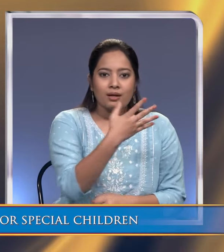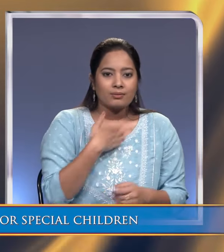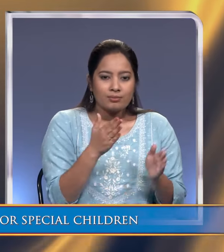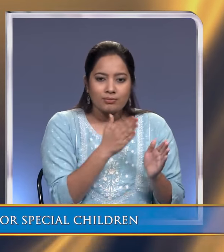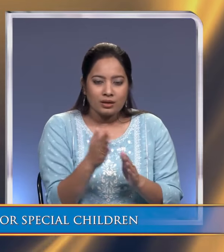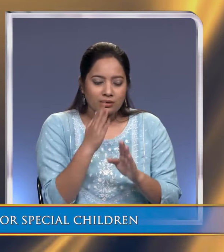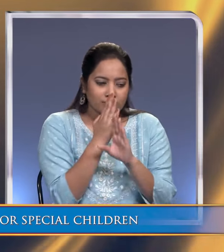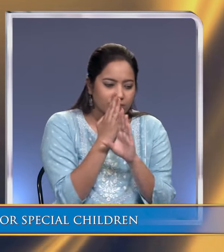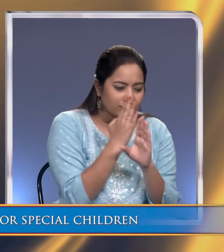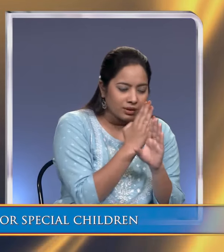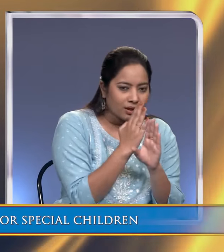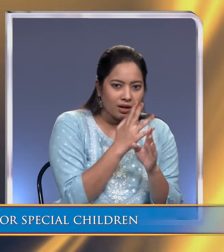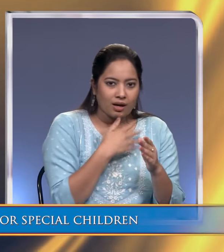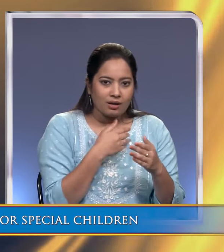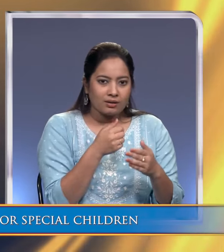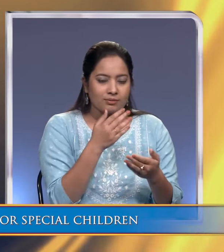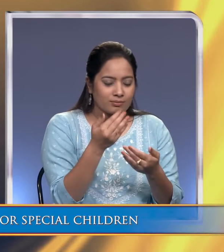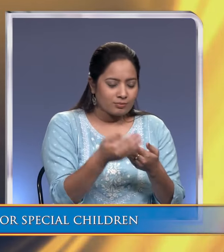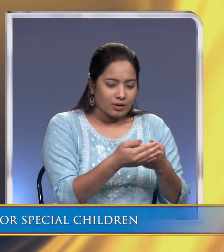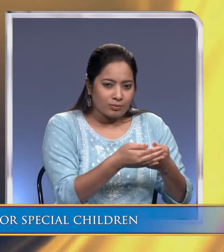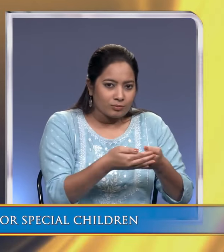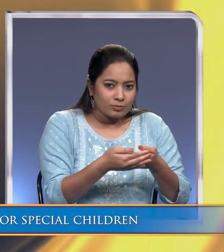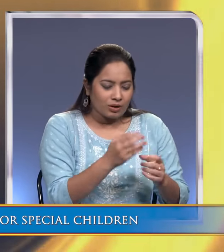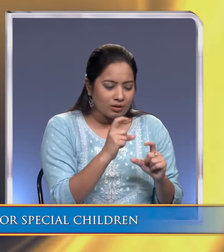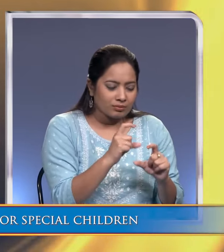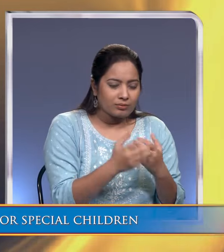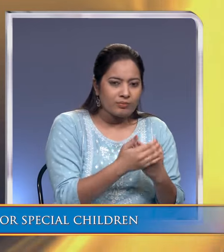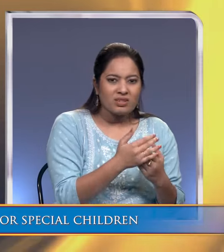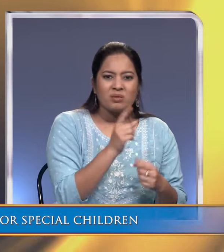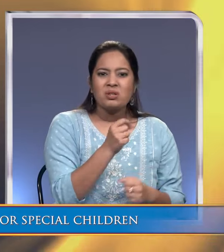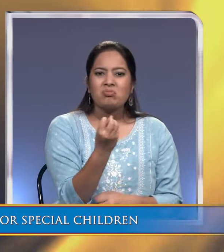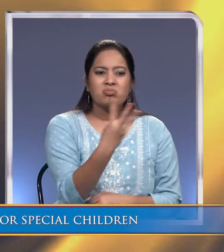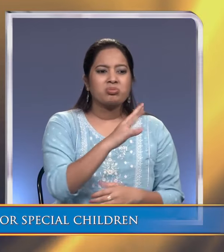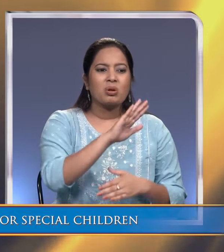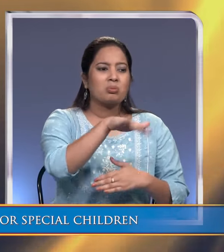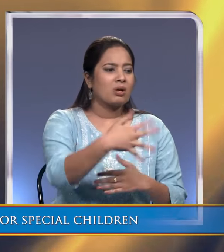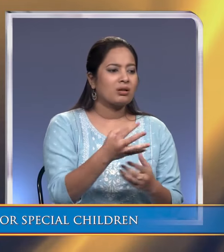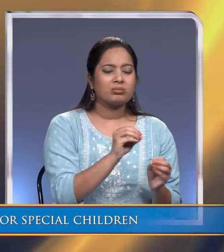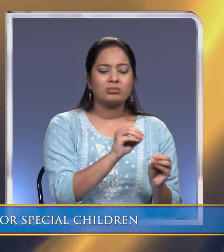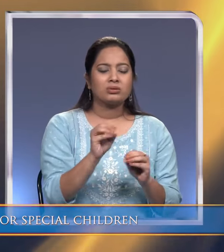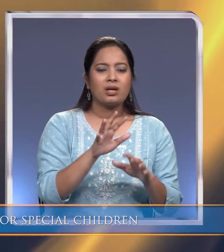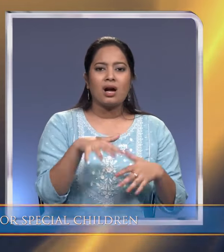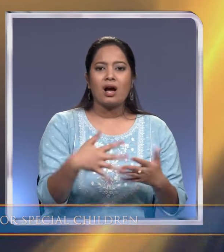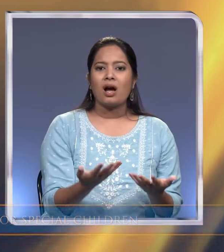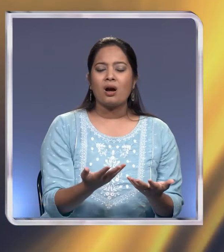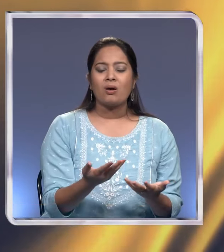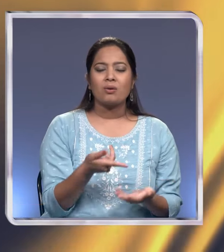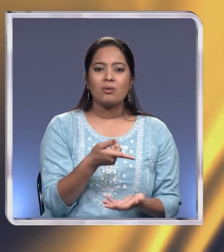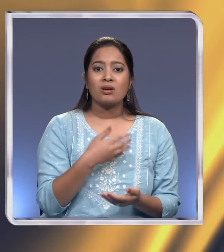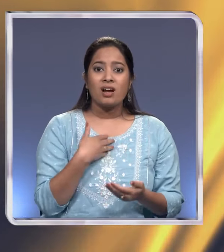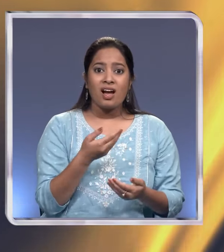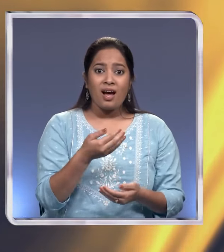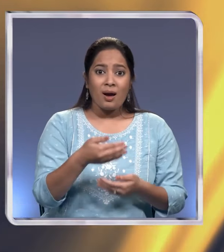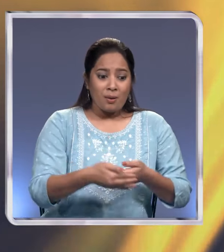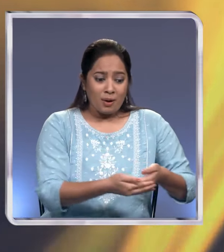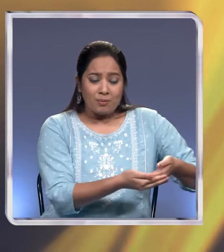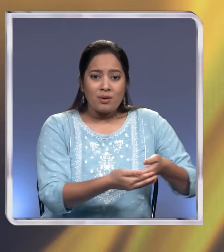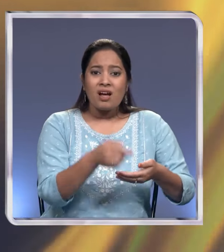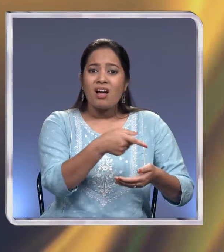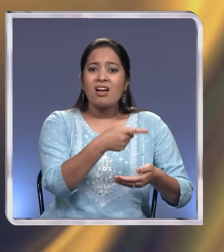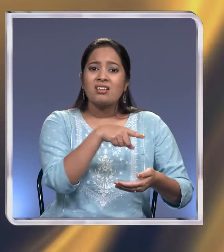फिर 3 महीने बाद हालात कुछ ऐसी होती है कि उन्हें वो बच्चे को त्याग देना है। अब आप उस बच्चे के बारे में